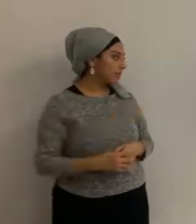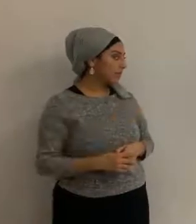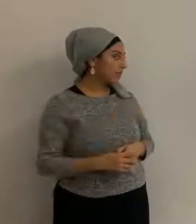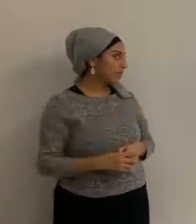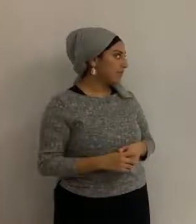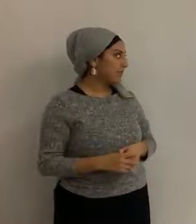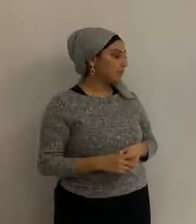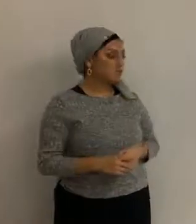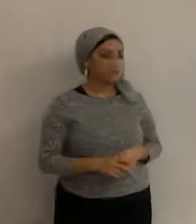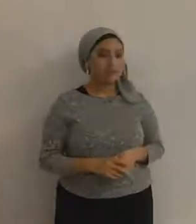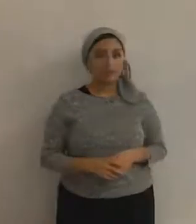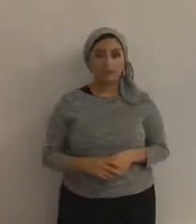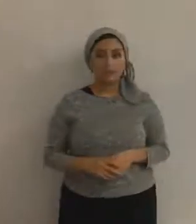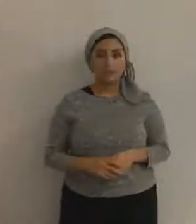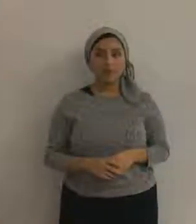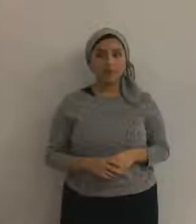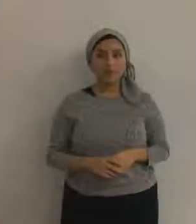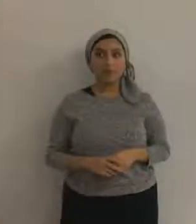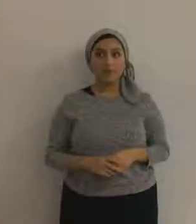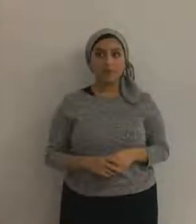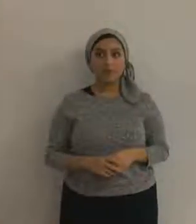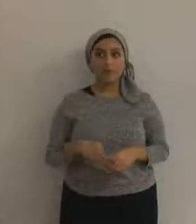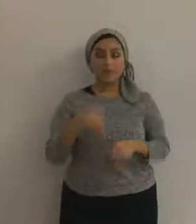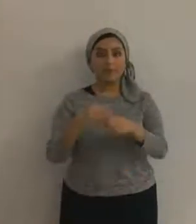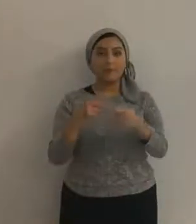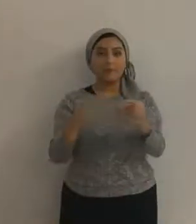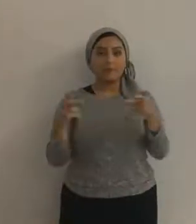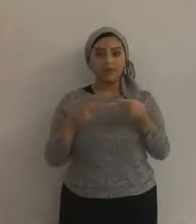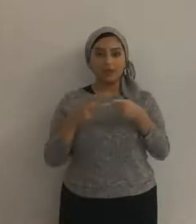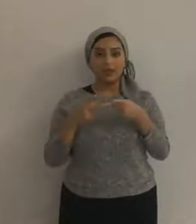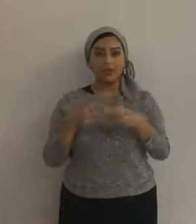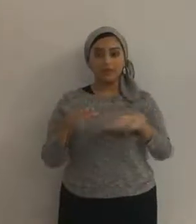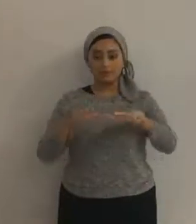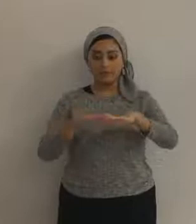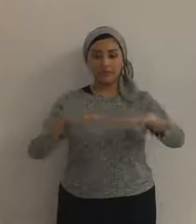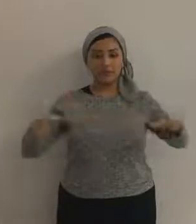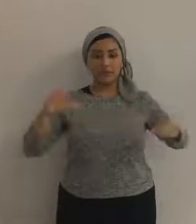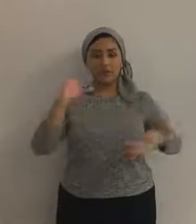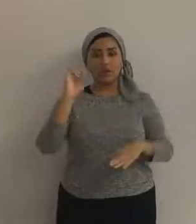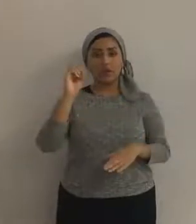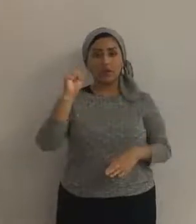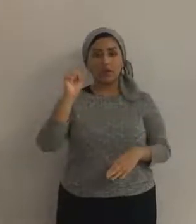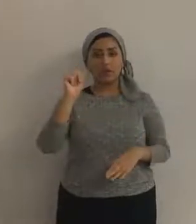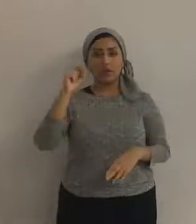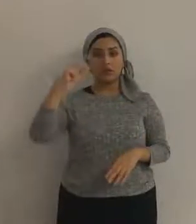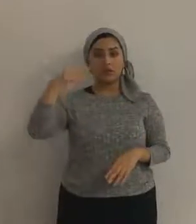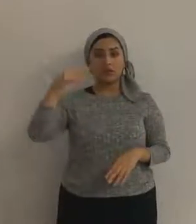en este espacio una losa de concreto. Bueno, aparentemente es concreto,